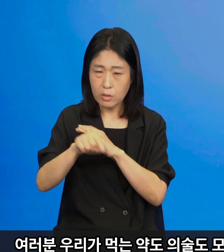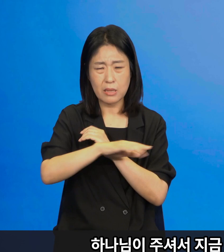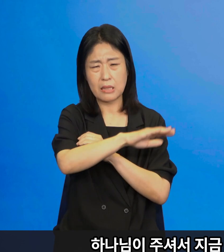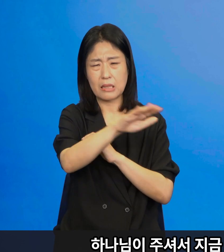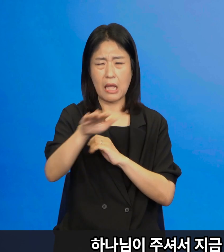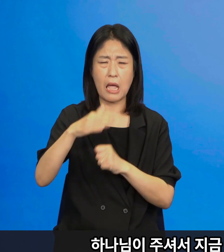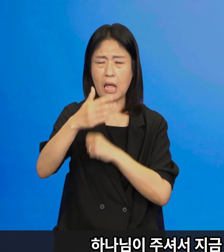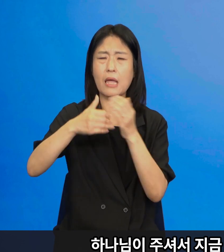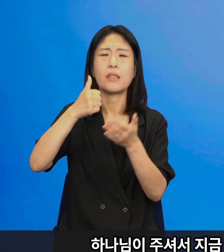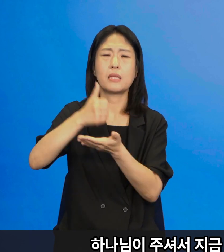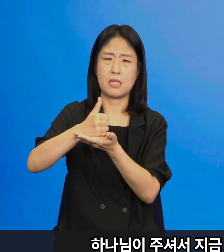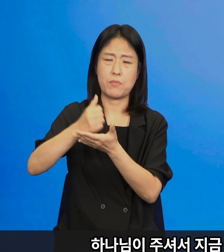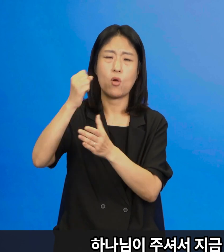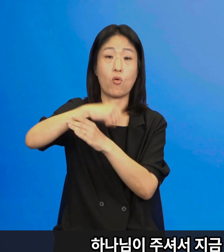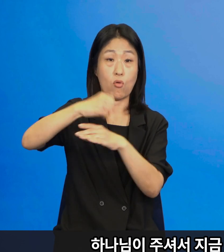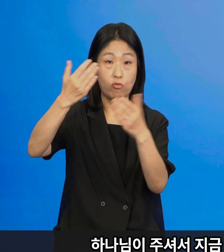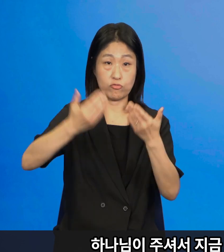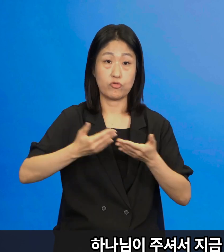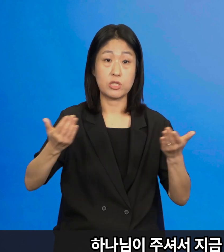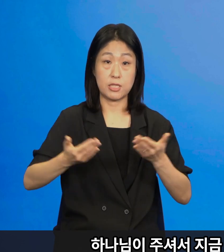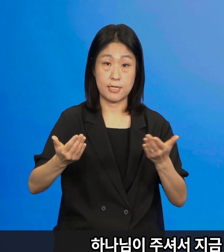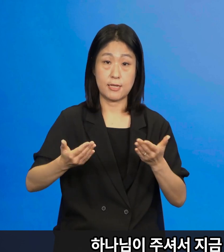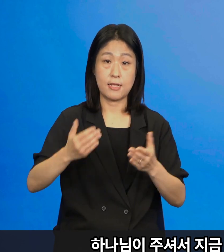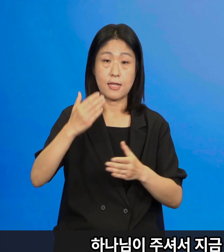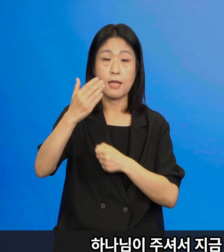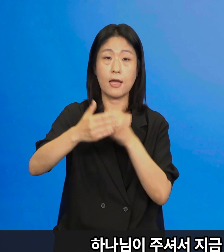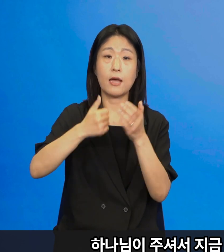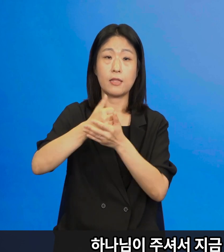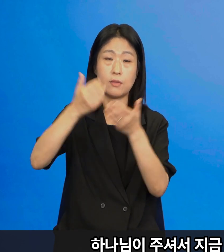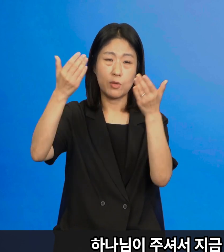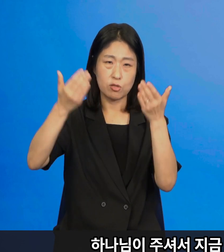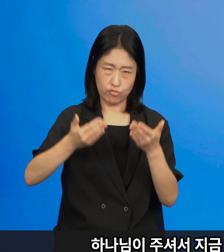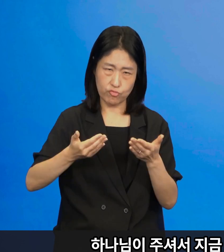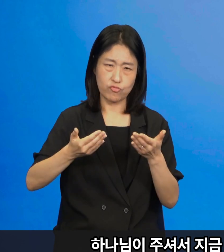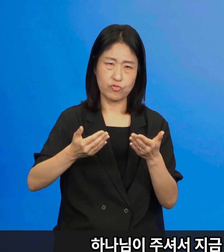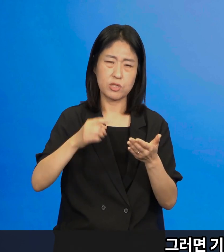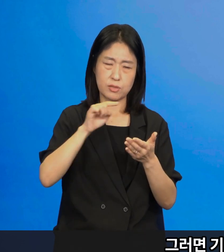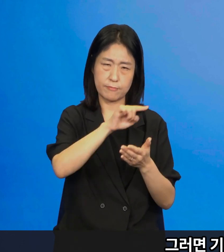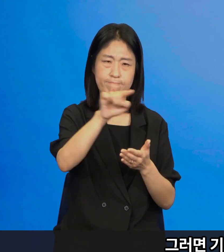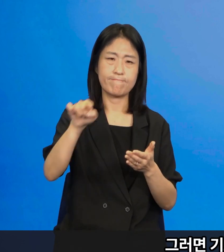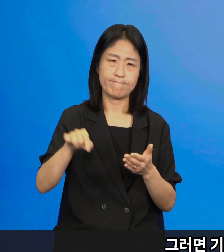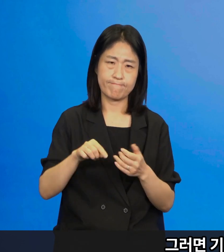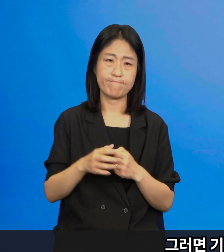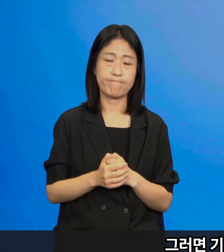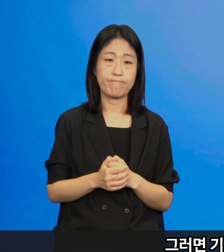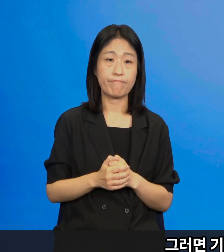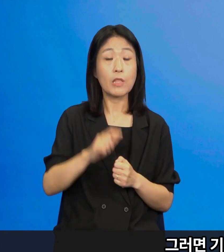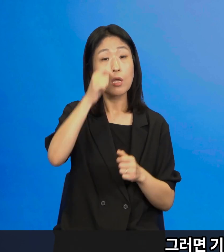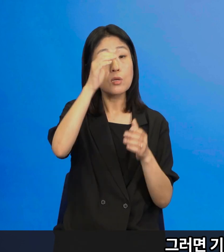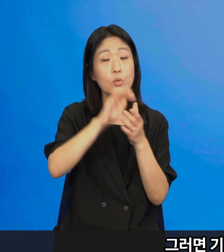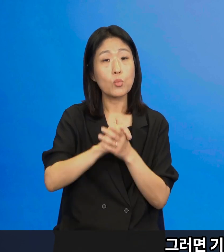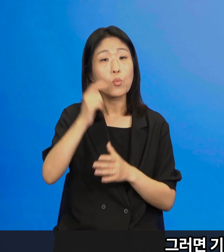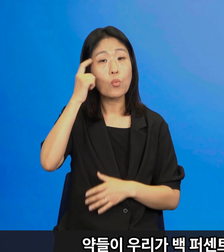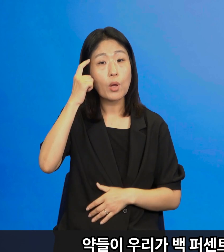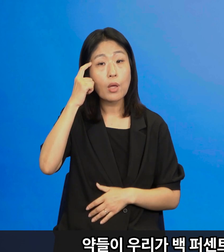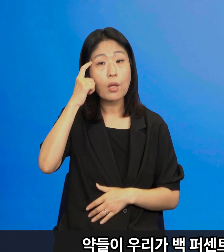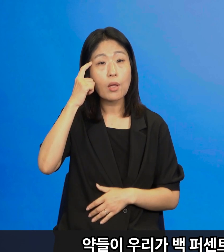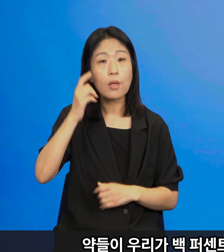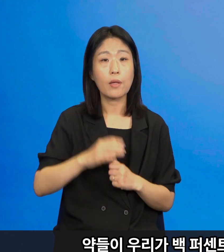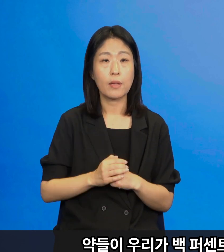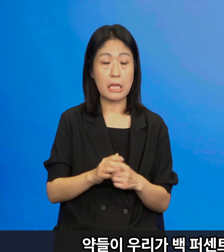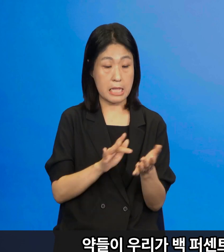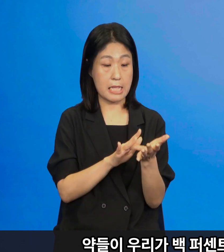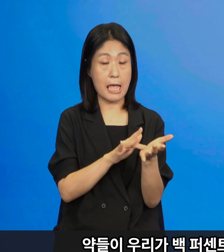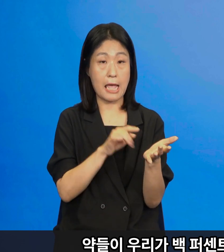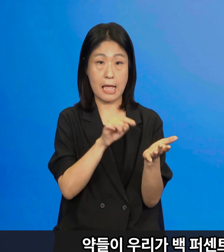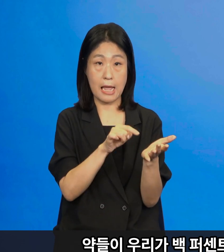거예요. 하나님이 주셔서 지금 우리가 받고 있는 것입니다. 그러면 기도는 왜 합니까?